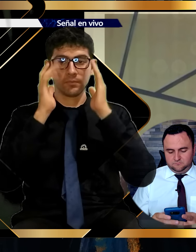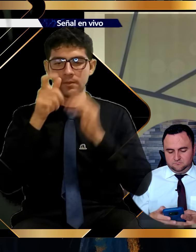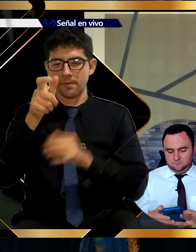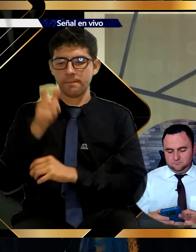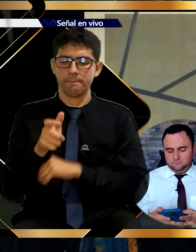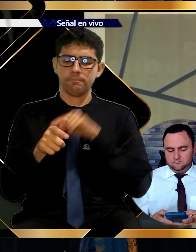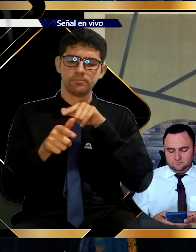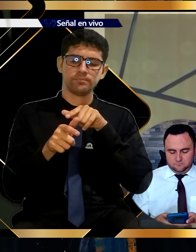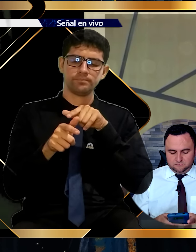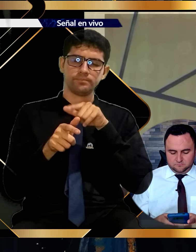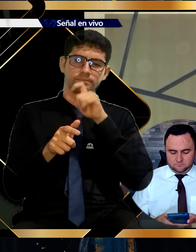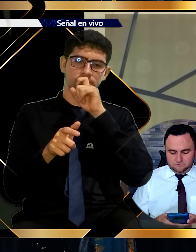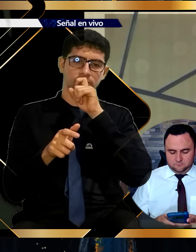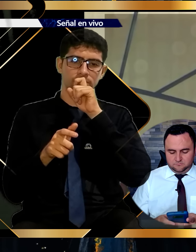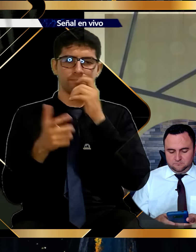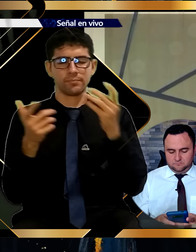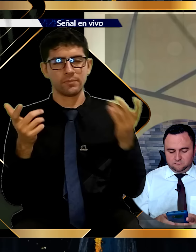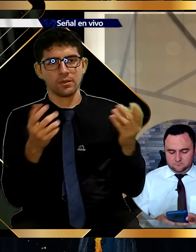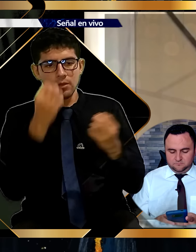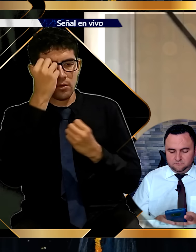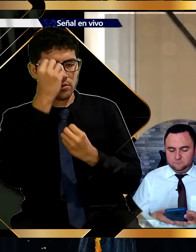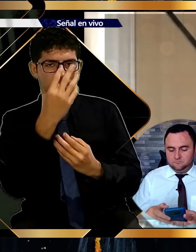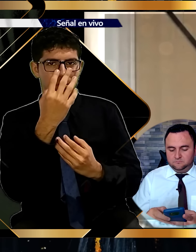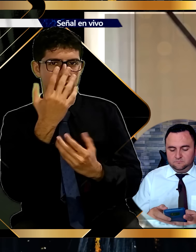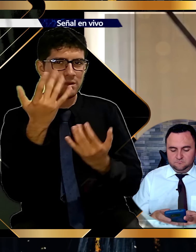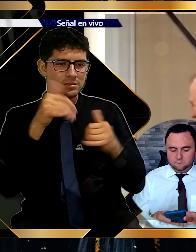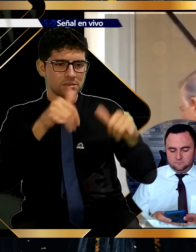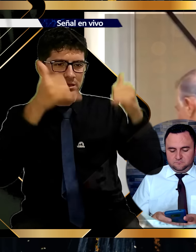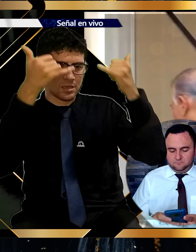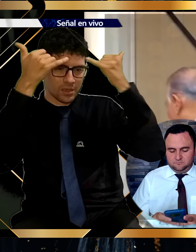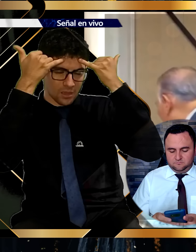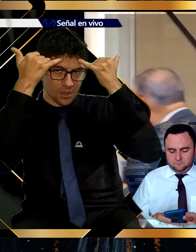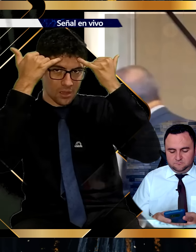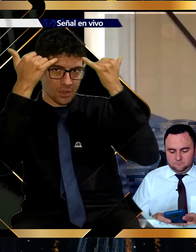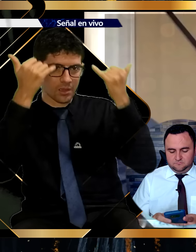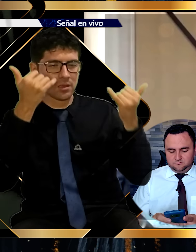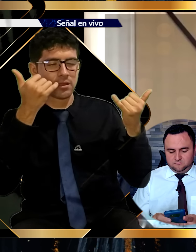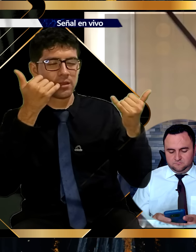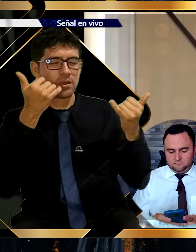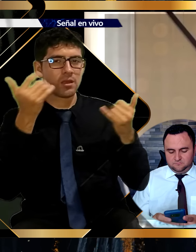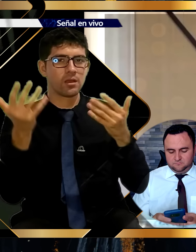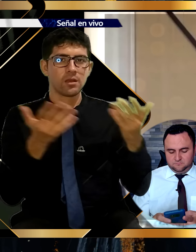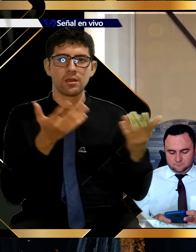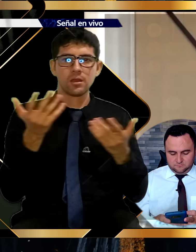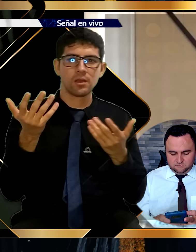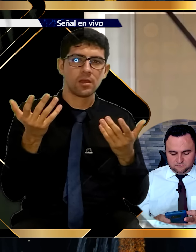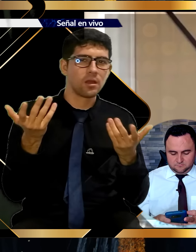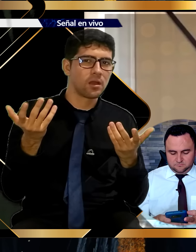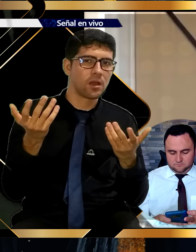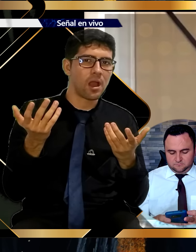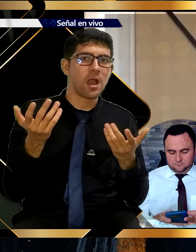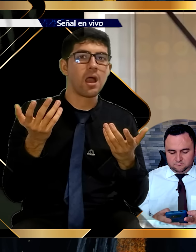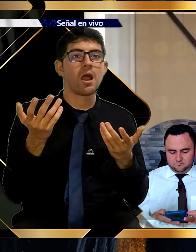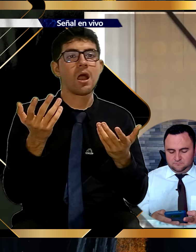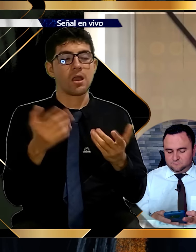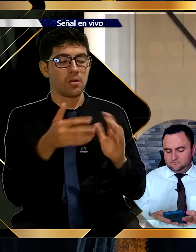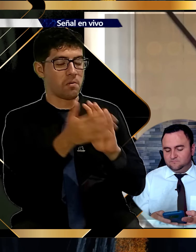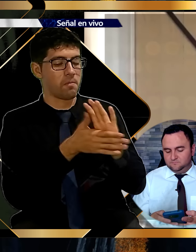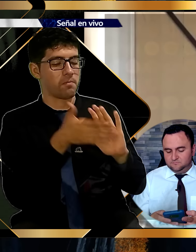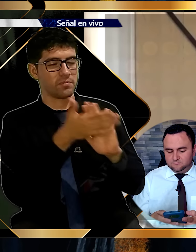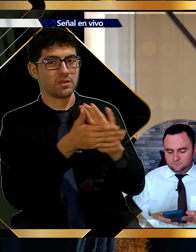de Satanás, con gran poder y señales. Y ahí sí, los hermanos, no sé por qué. Díganme una